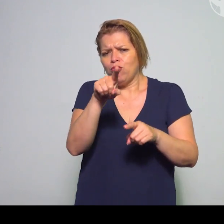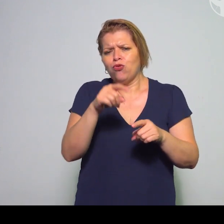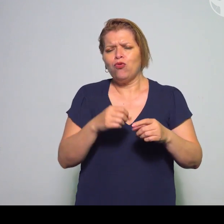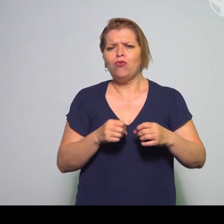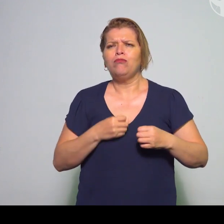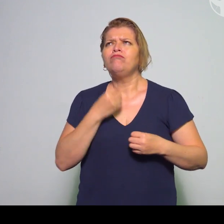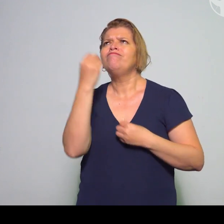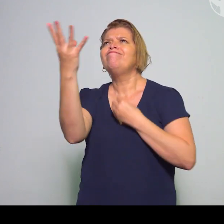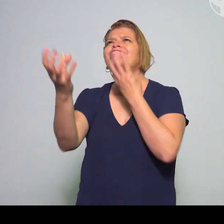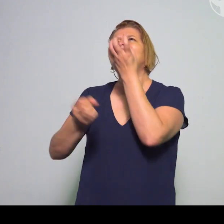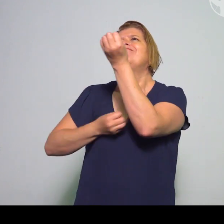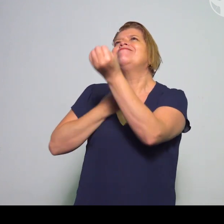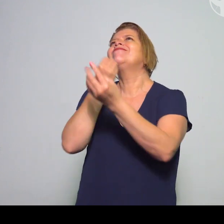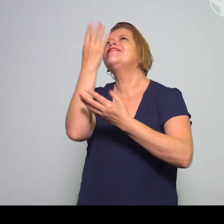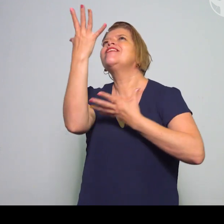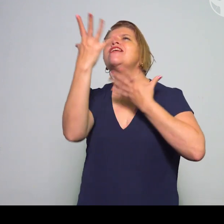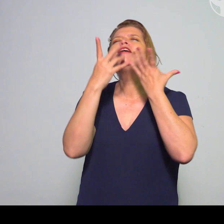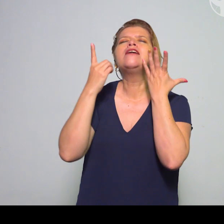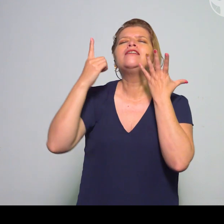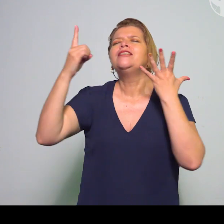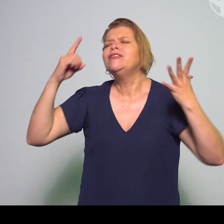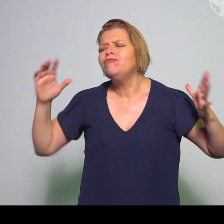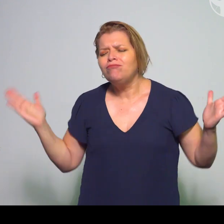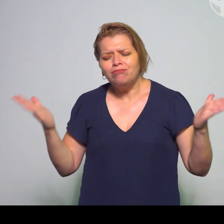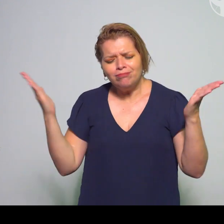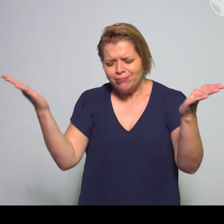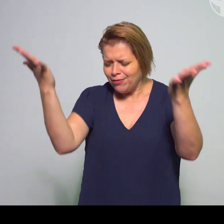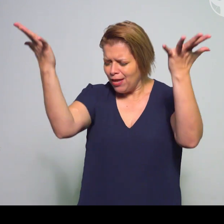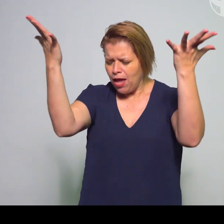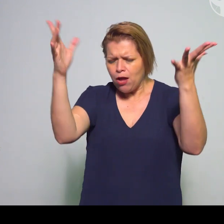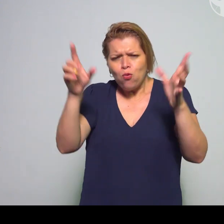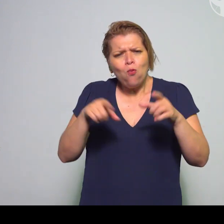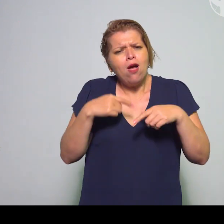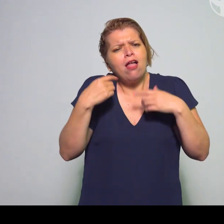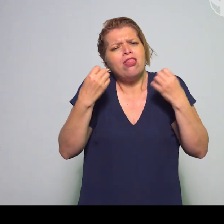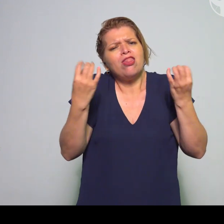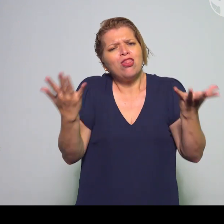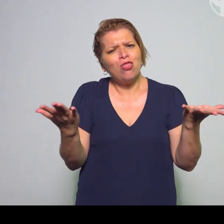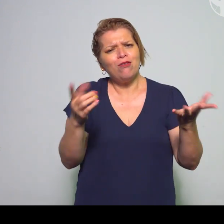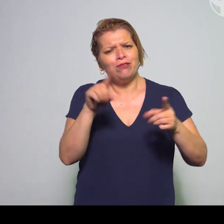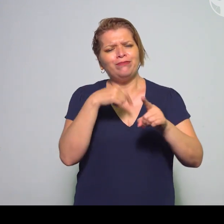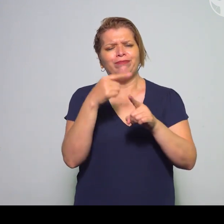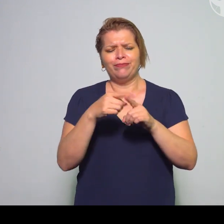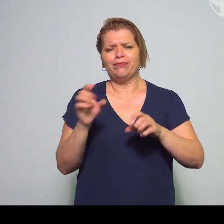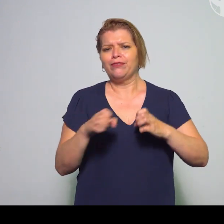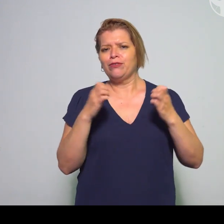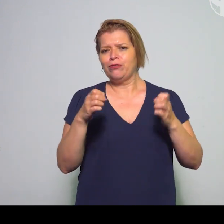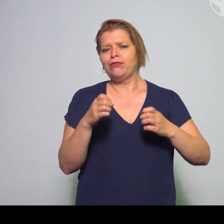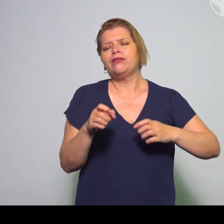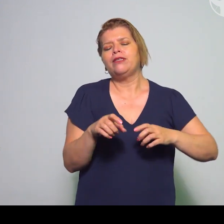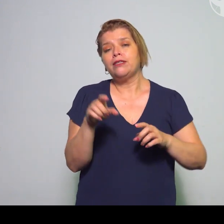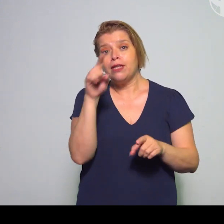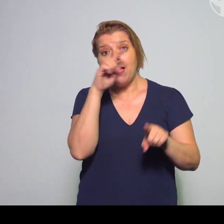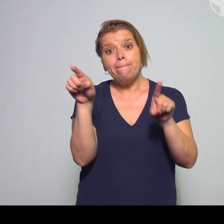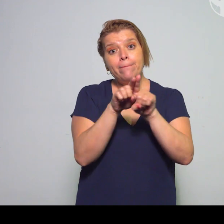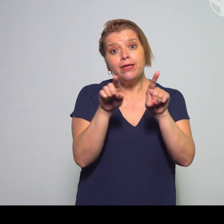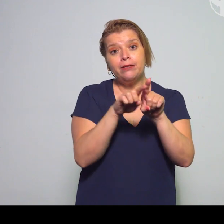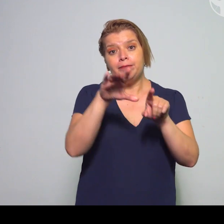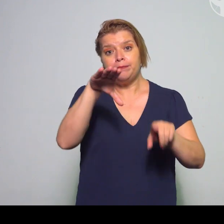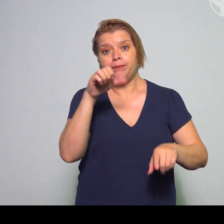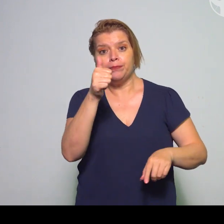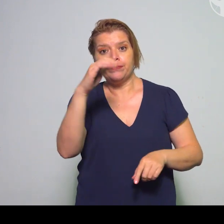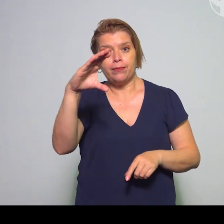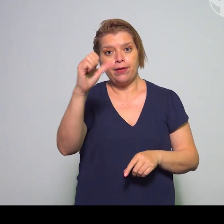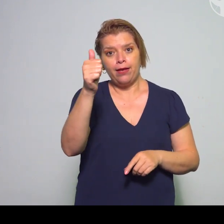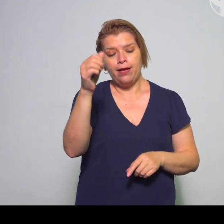tu corazón delante del Señor? Porque seguramente Zacarías eso era lo que hacía, no esperando una respuesta del Señor, sino